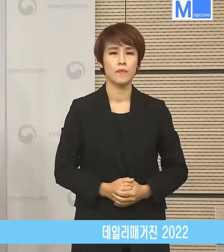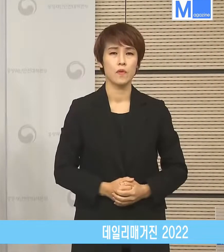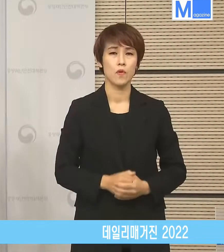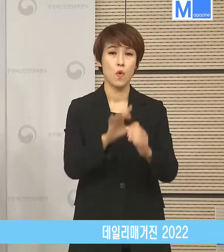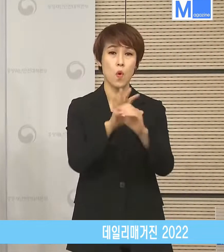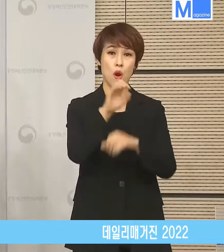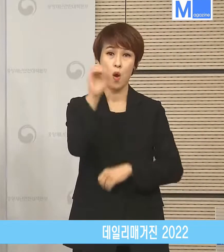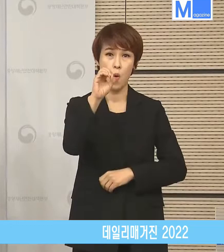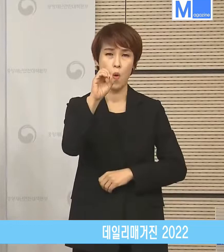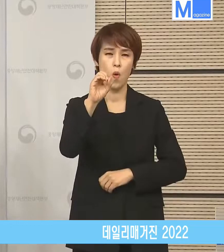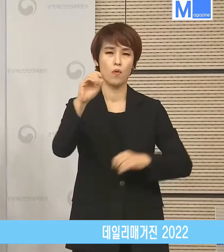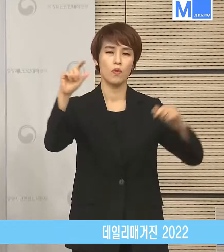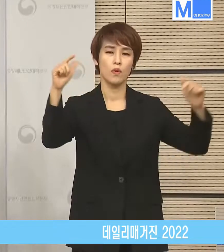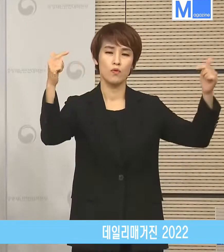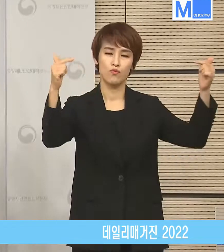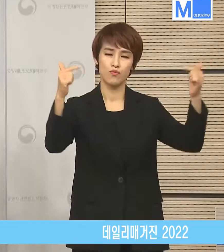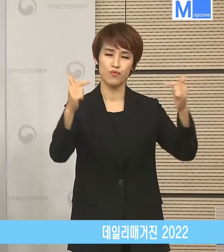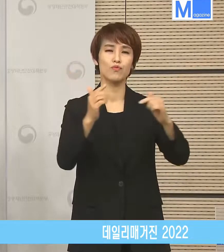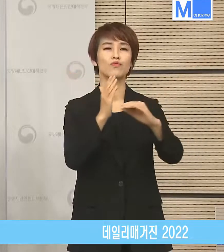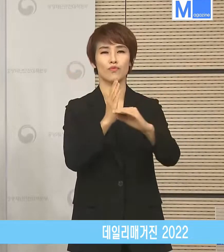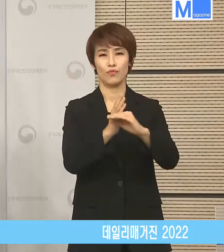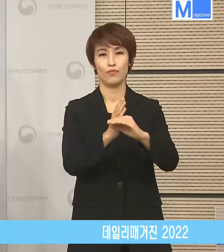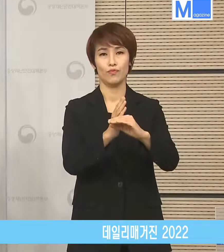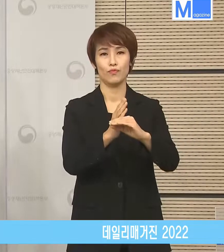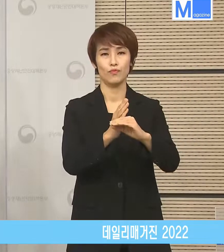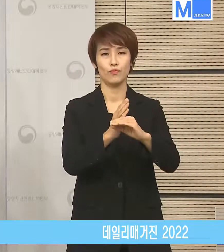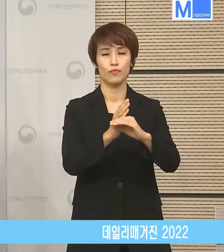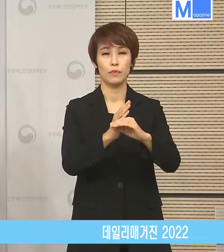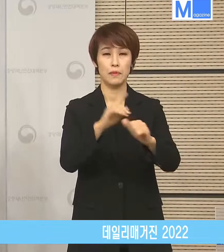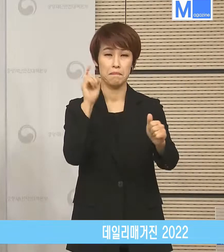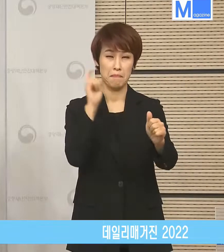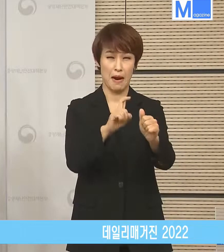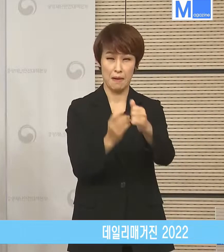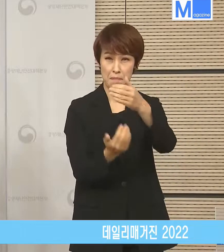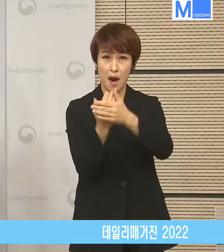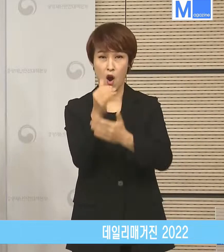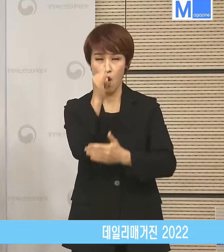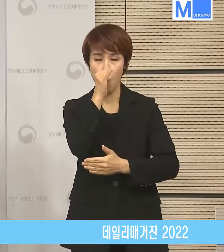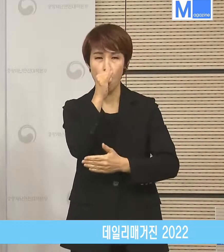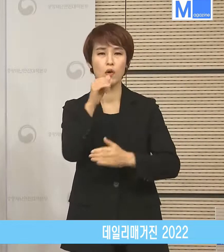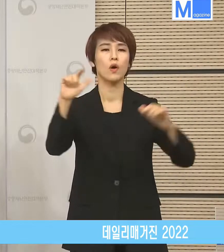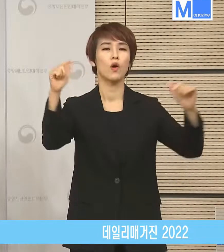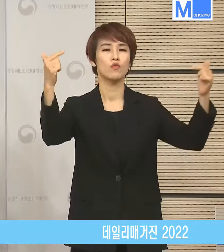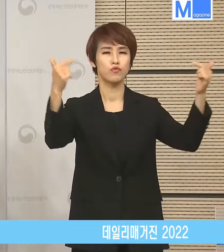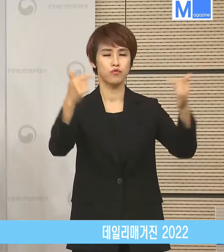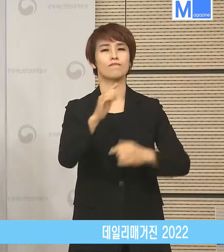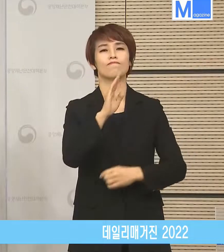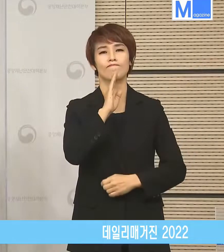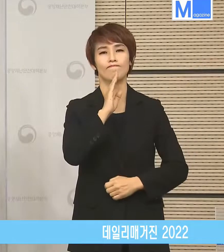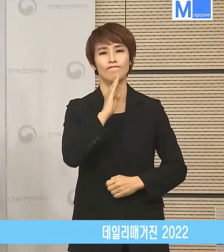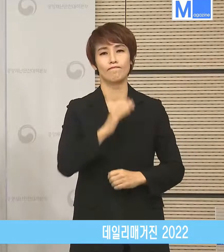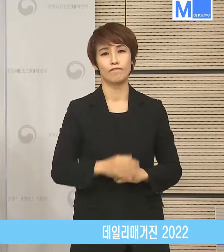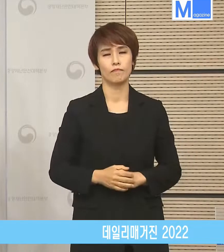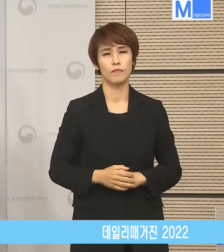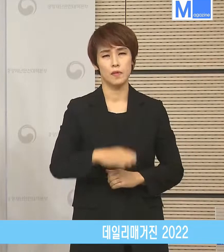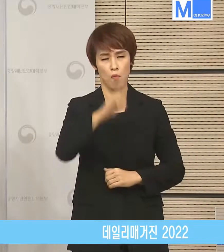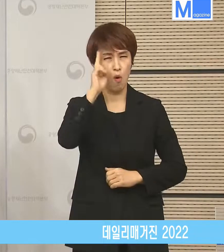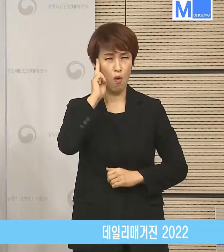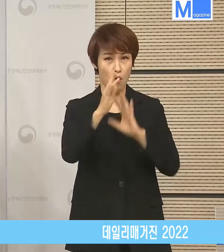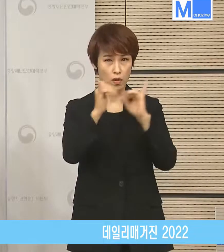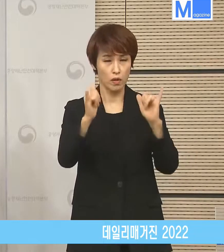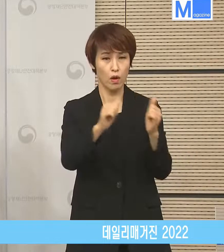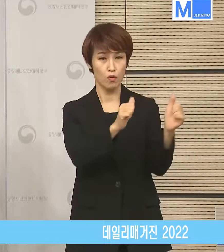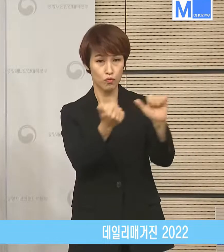현재 오미크론 유행은 계속 감소 추세를 보이고 있습니다. 확진자 발생은 안정적으로 줄어들고 있고 중증